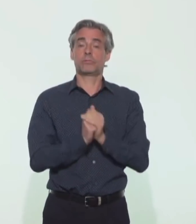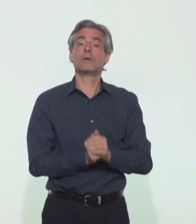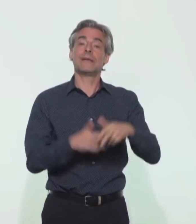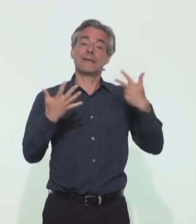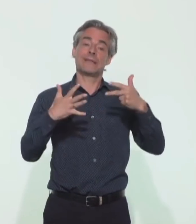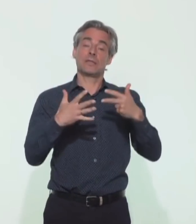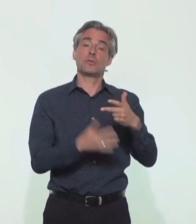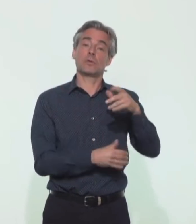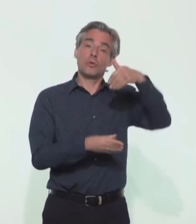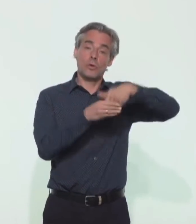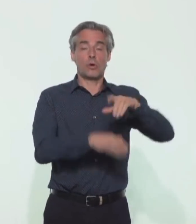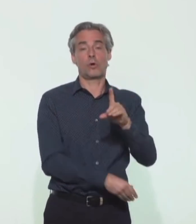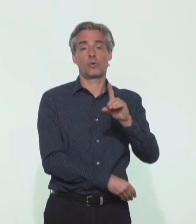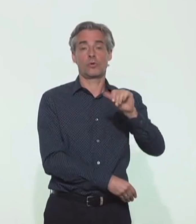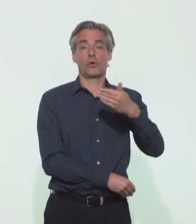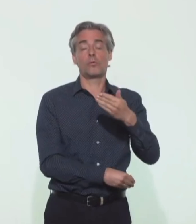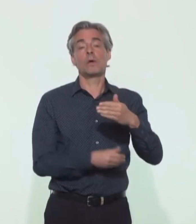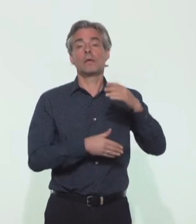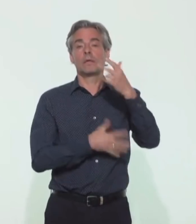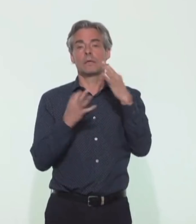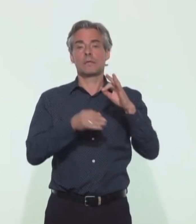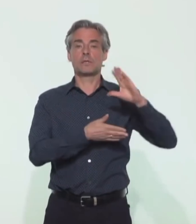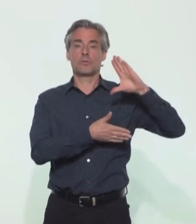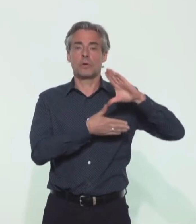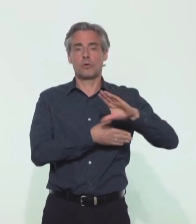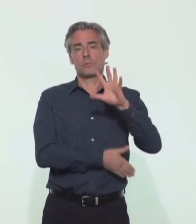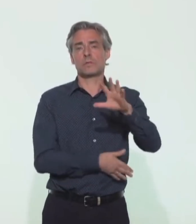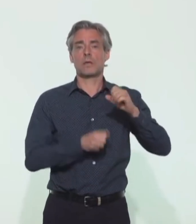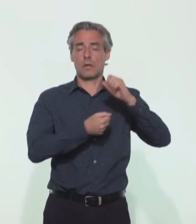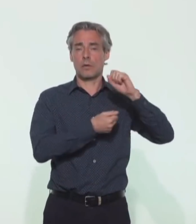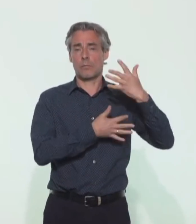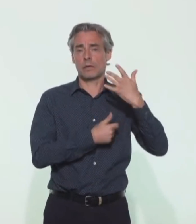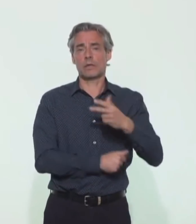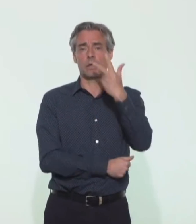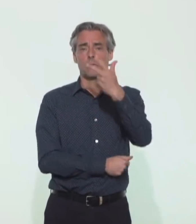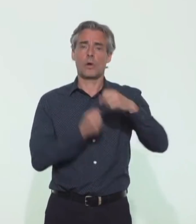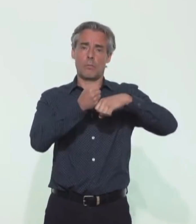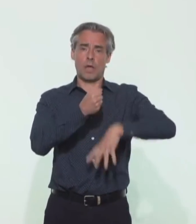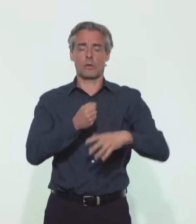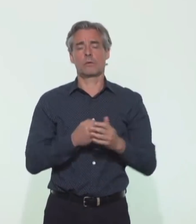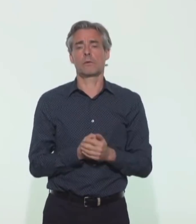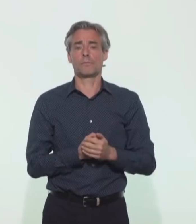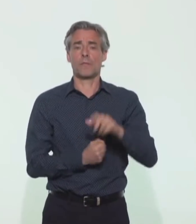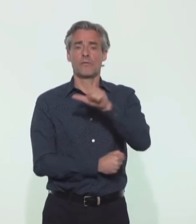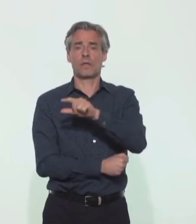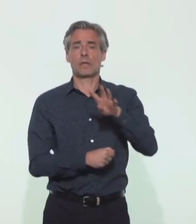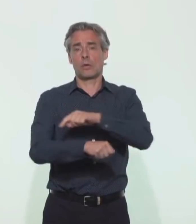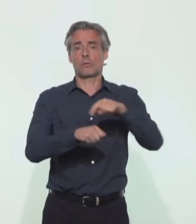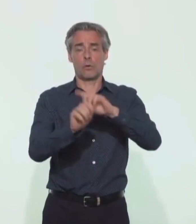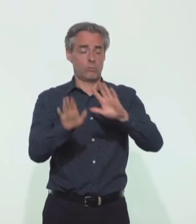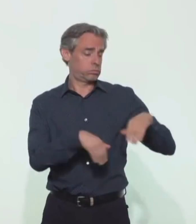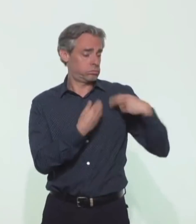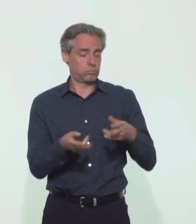décès en Outre-mer, 10 en Guadeloupe, 5 en Martinique et 3 à Mayotte. Au cours des dernières 24 heures, ce sont